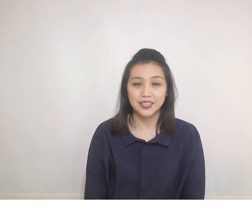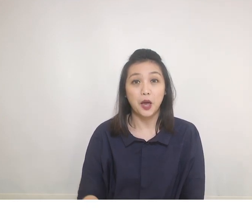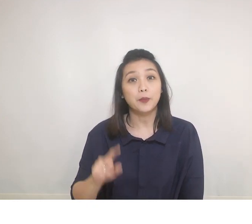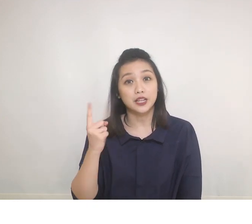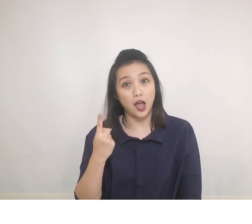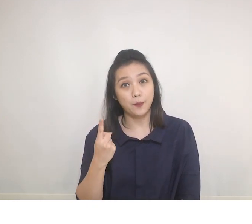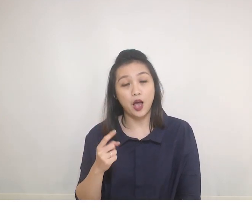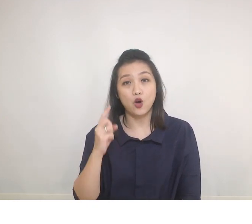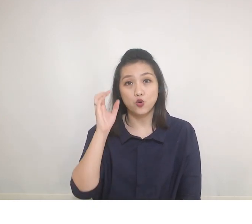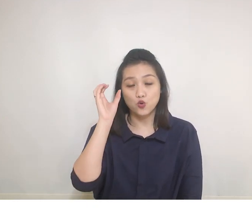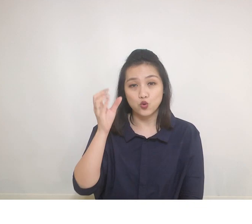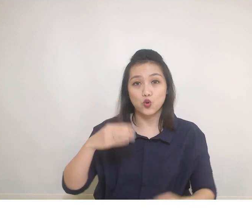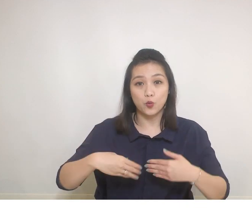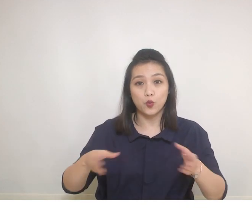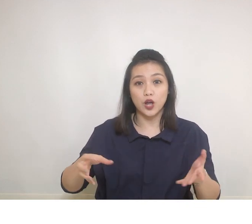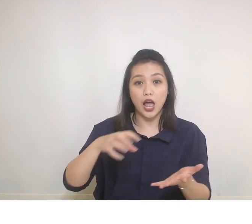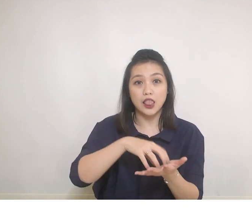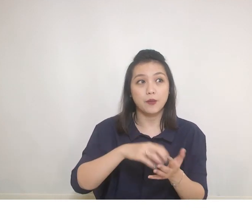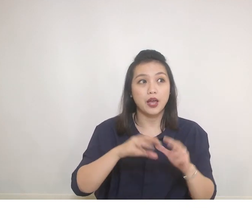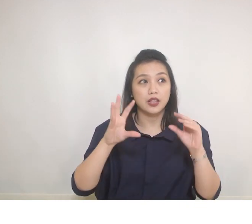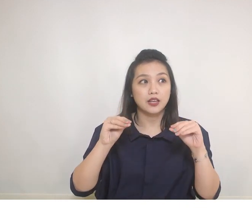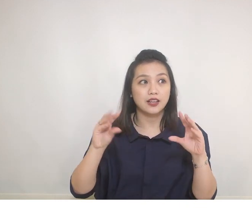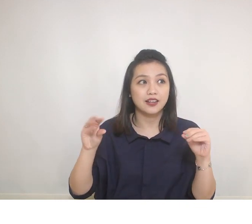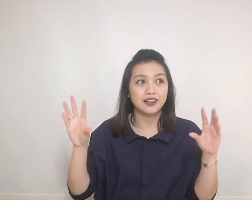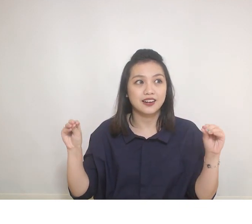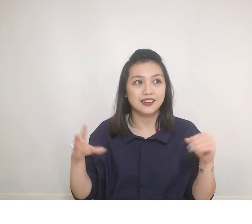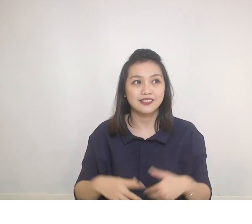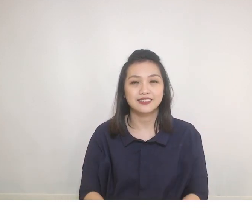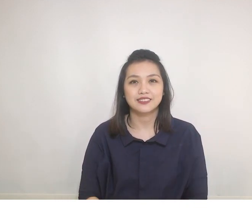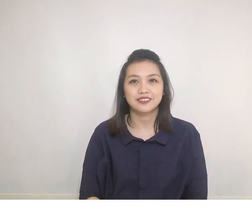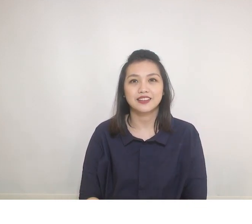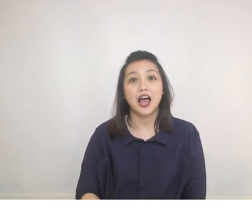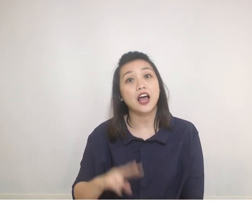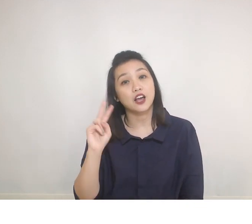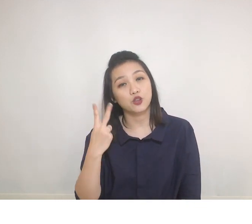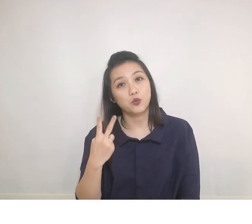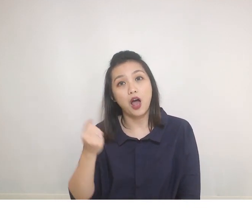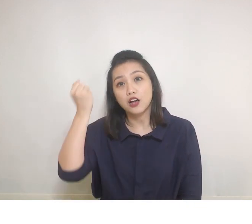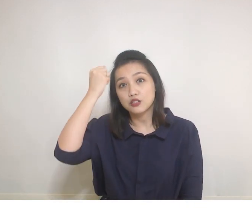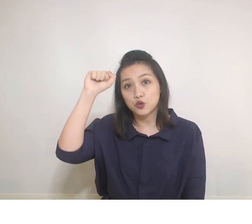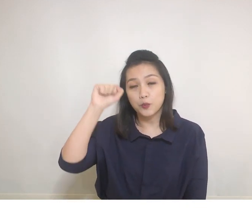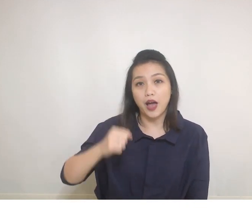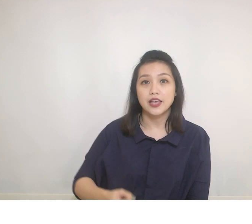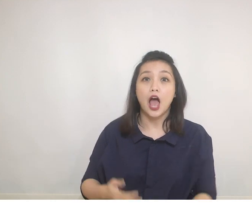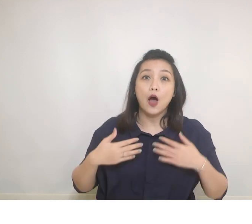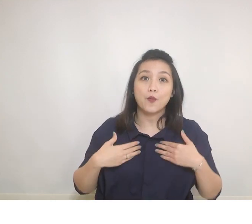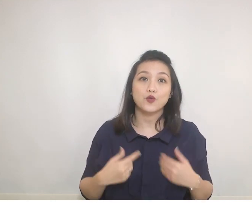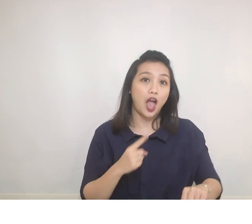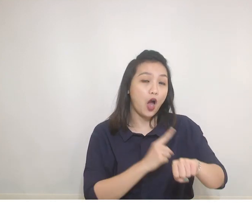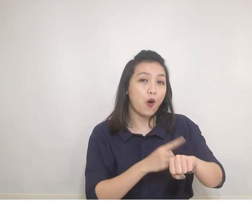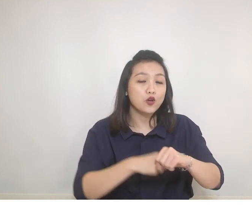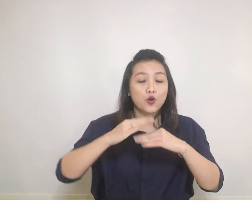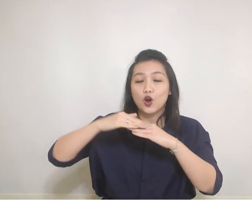di orang kan harus izin-izin gak enak, waktu, kayak gitu. Jadi benar-benar pikir ya